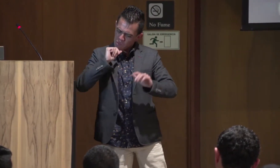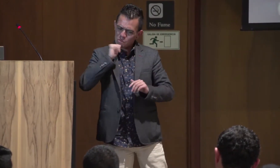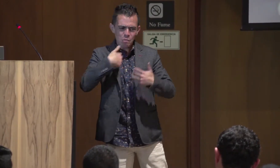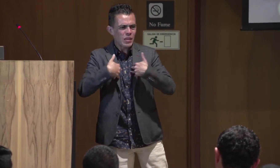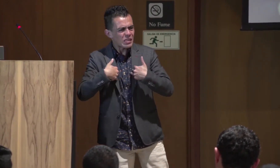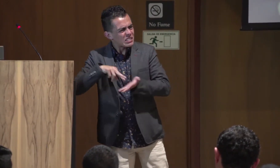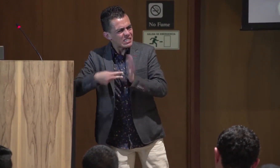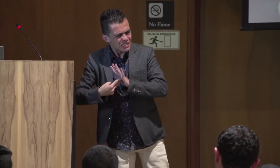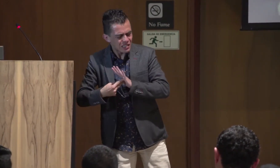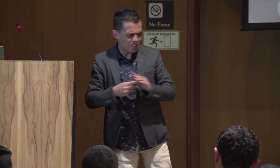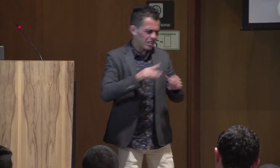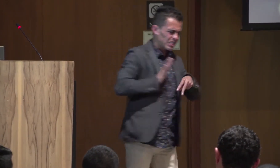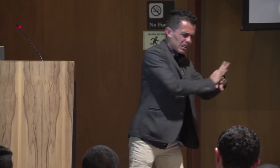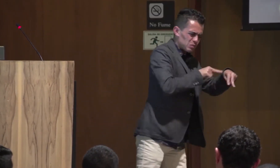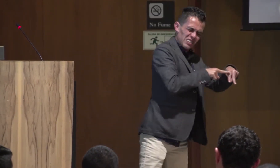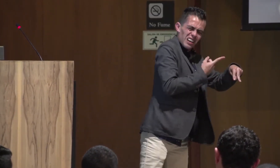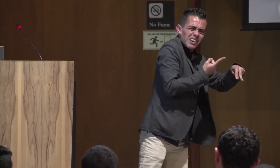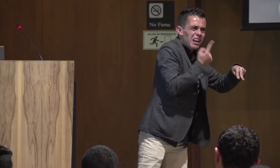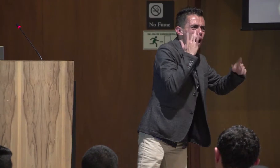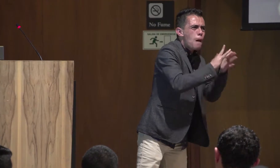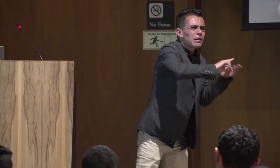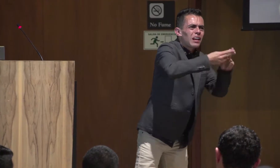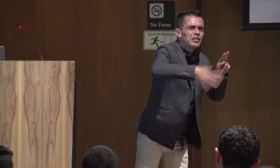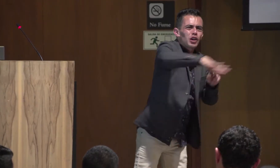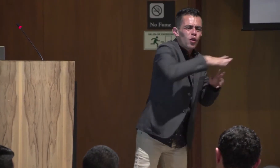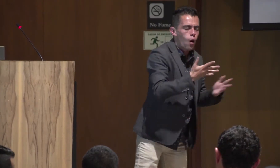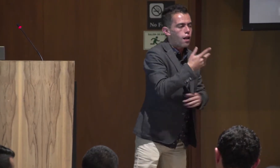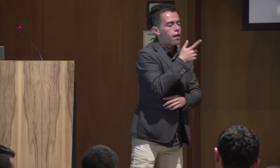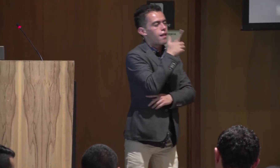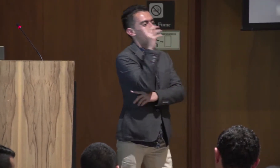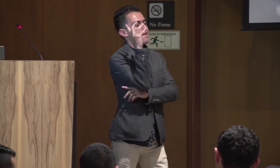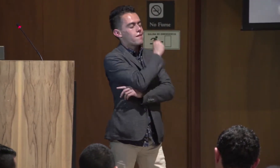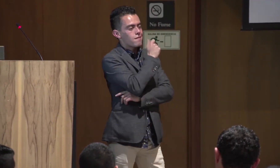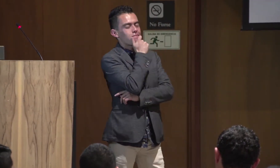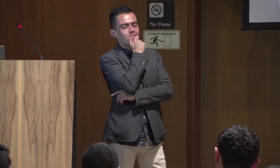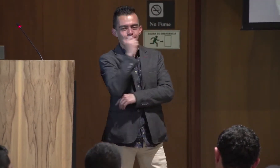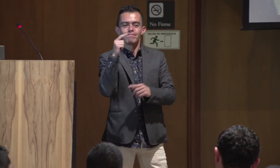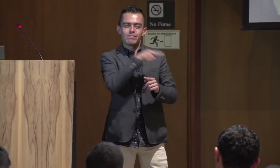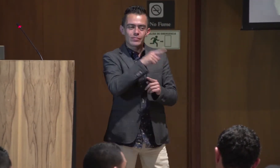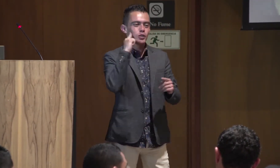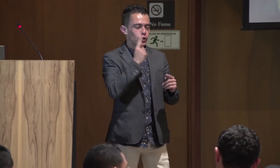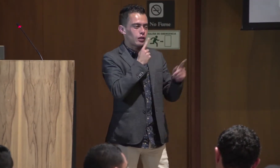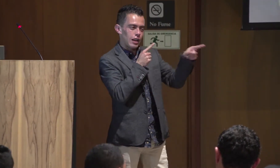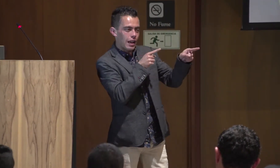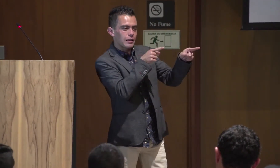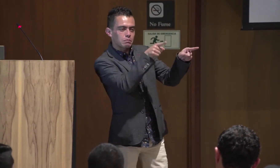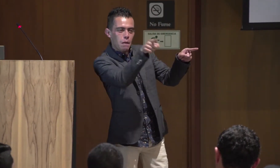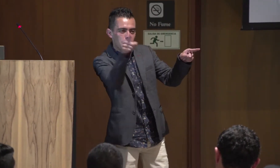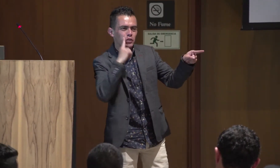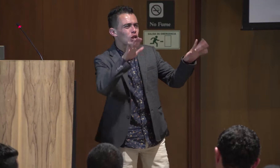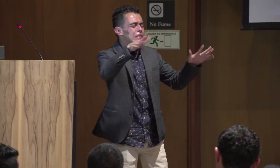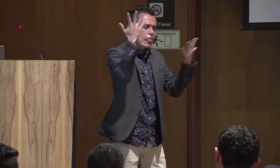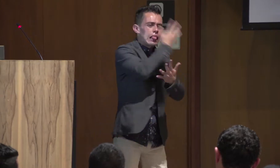del conflicto. ¿Qué es eso, víctima del conflicto? Cuando ustedes hablan de desplazamiento, ¿a qué se refieren? Esa seña que